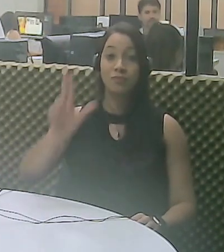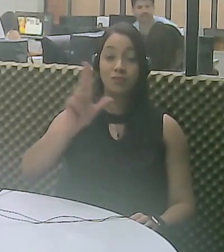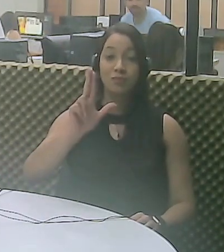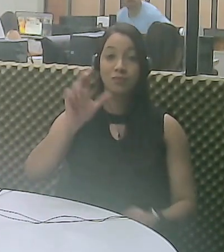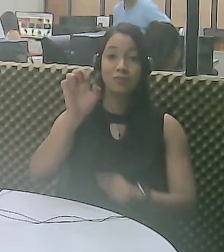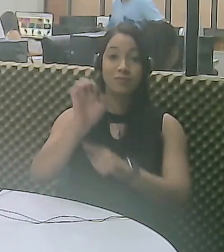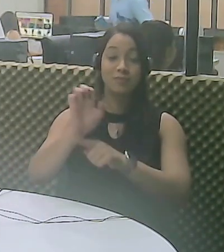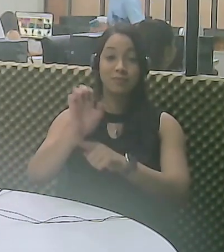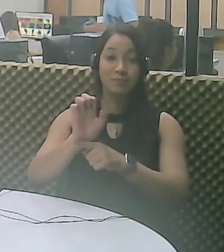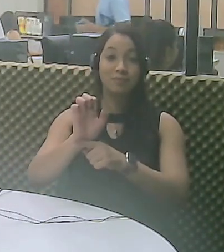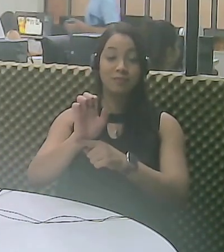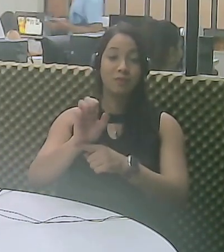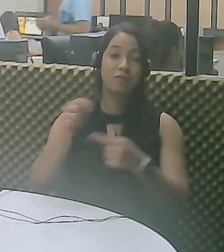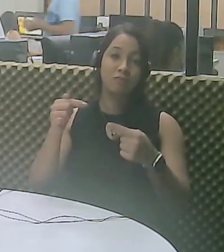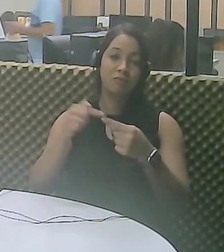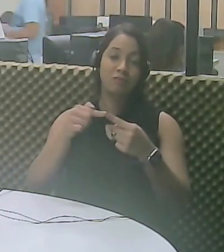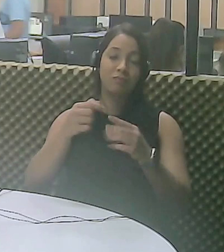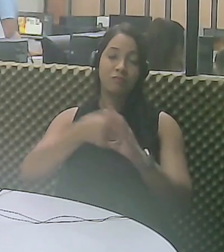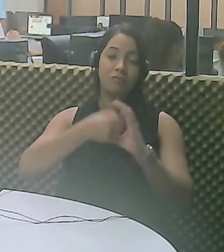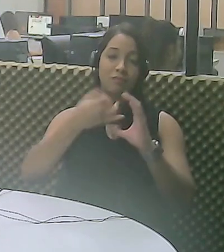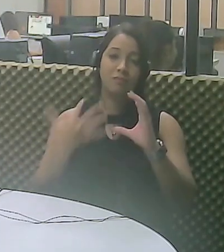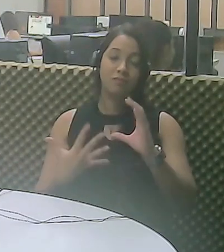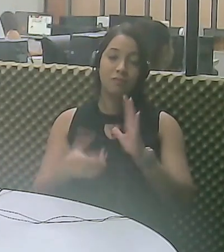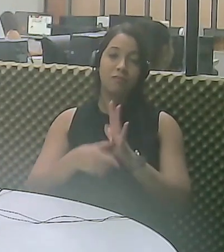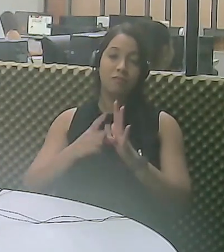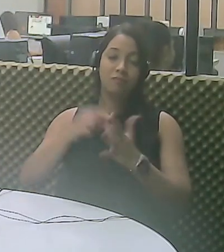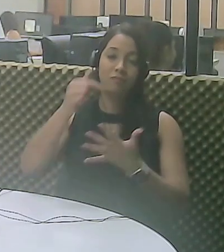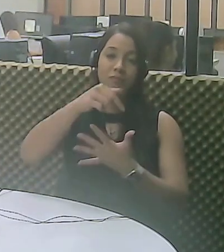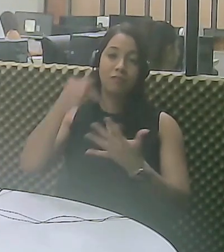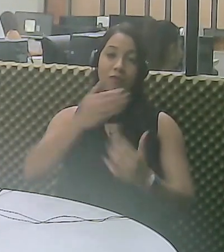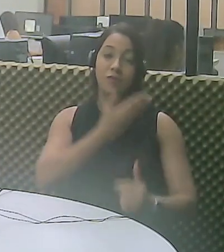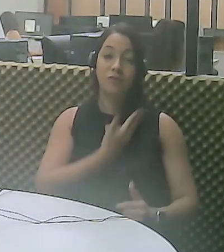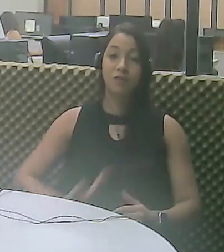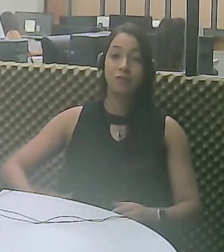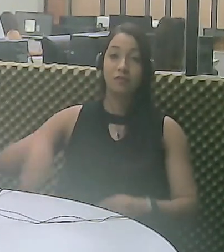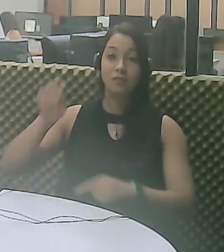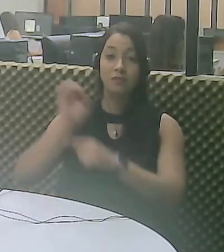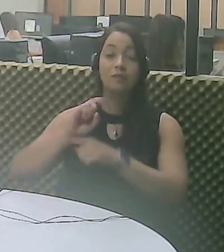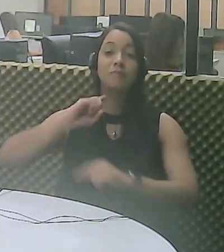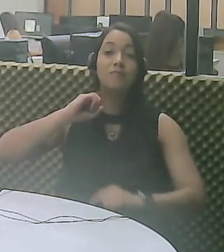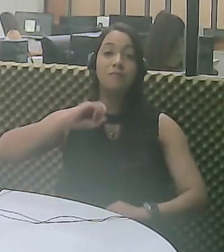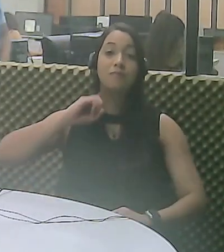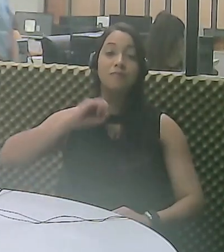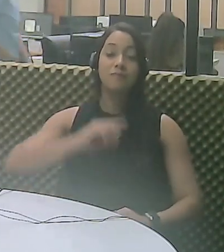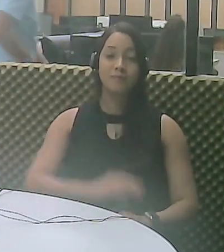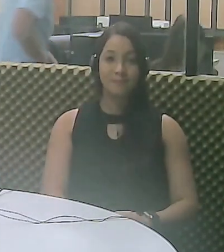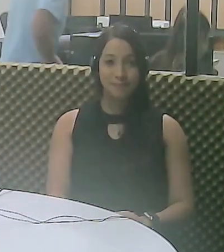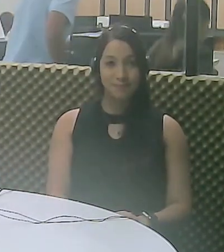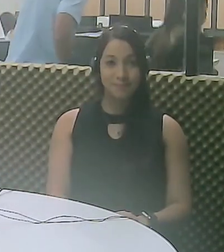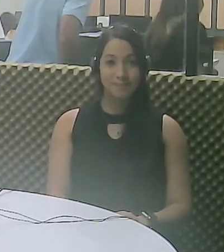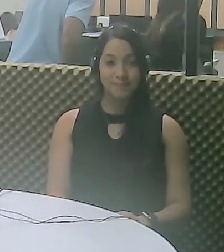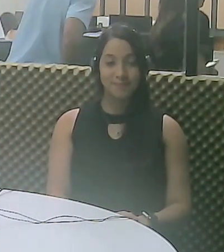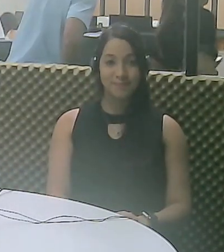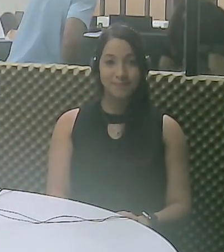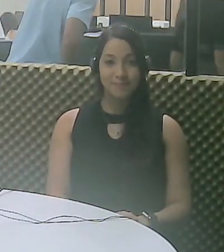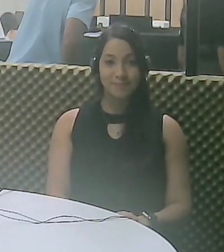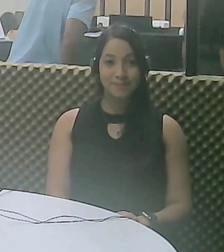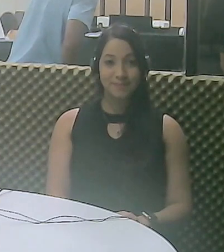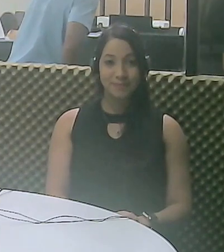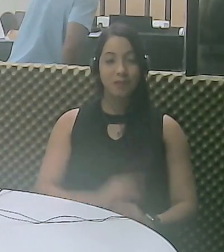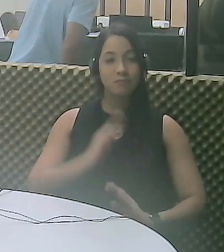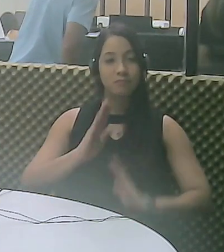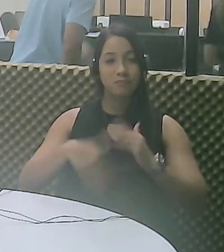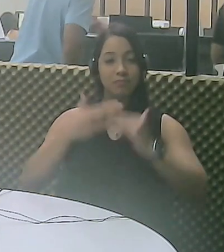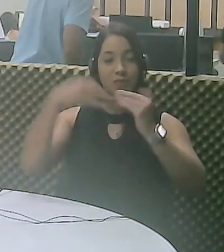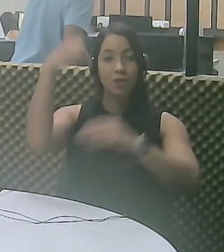conferência estadual, conforme critérios a serem estabelecidos pelo governo do estado de Minas Gerais. A